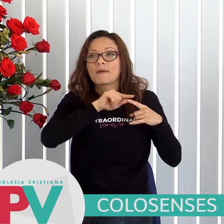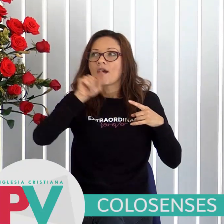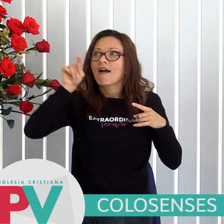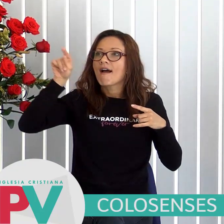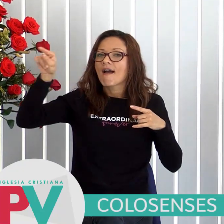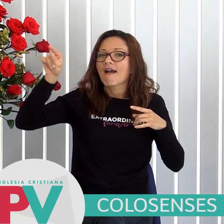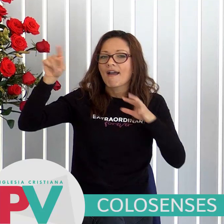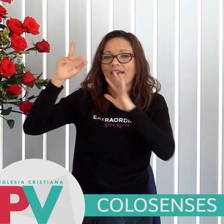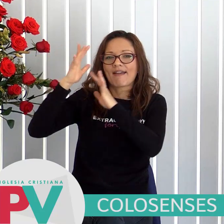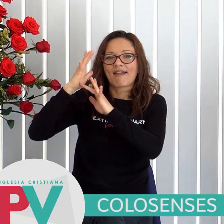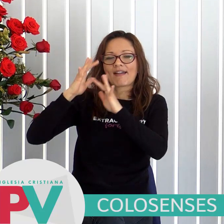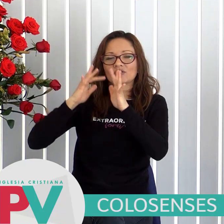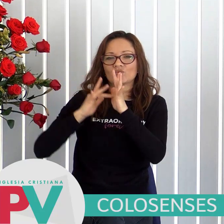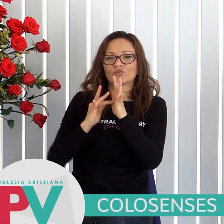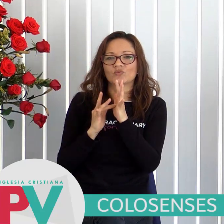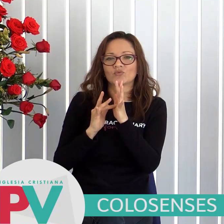Señor